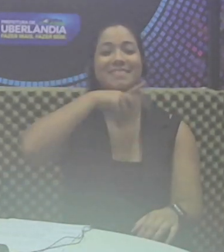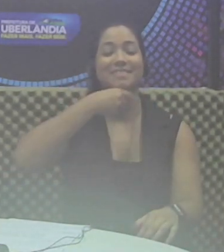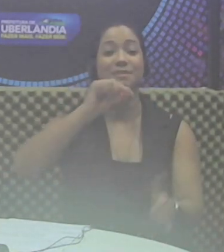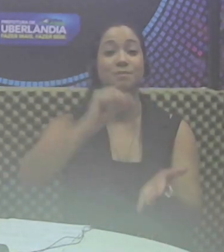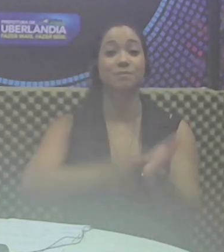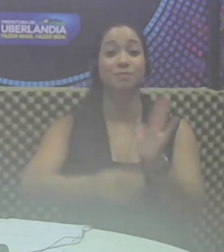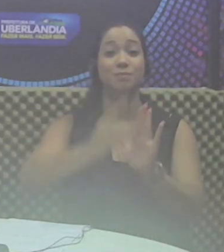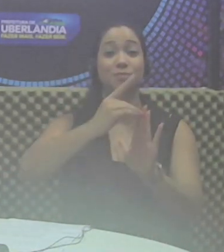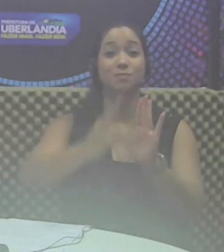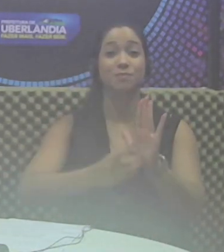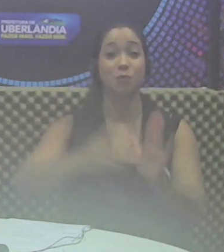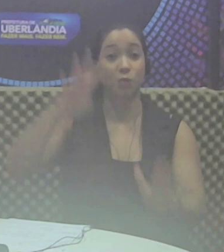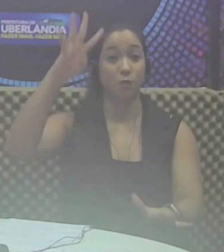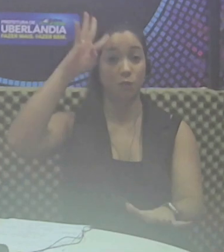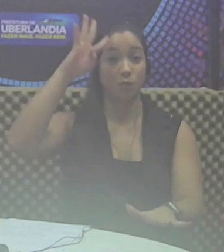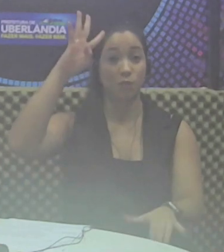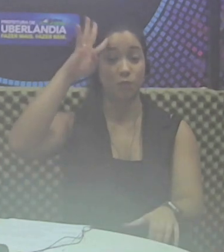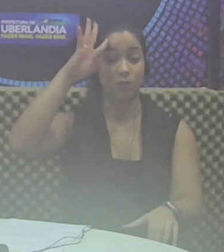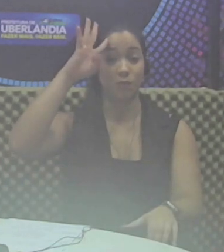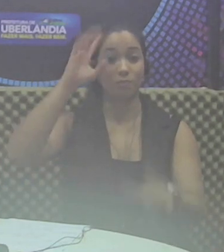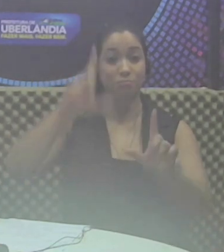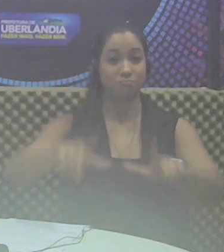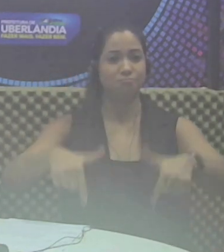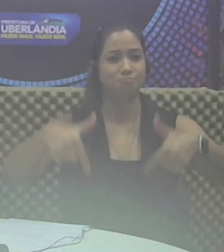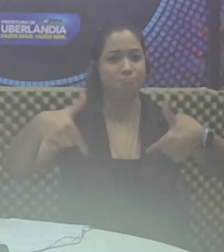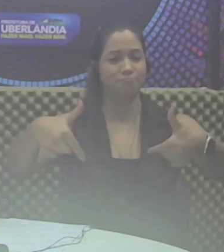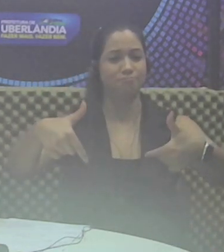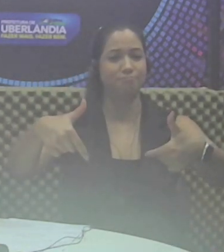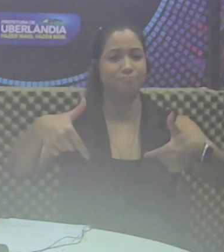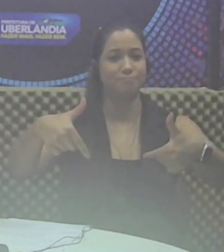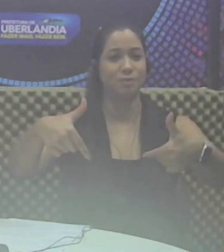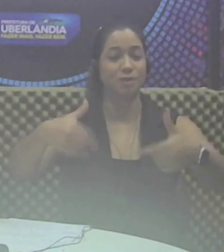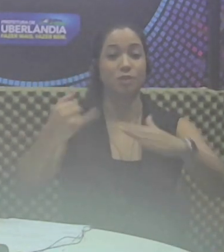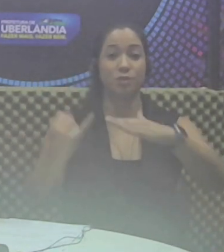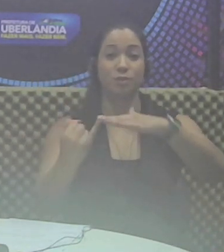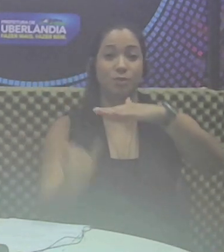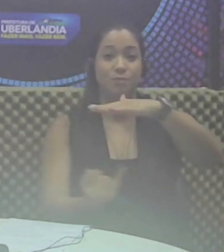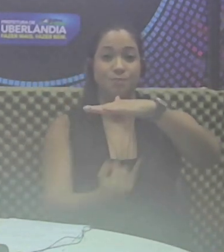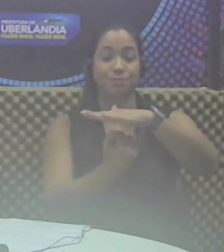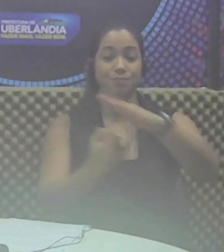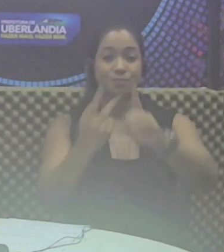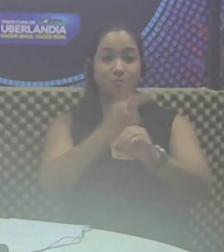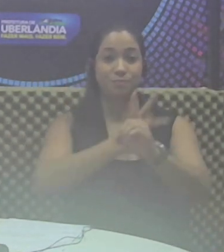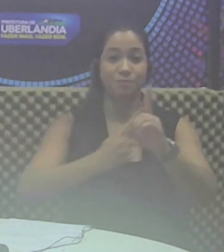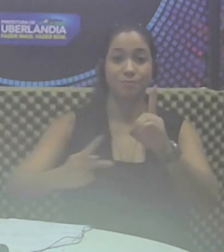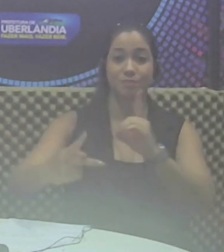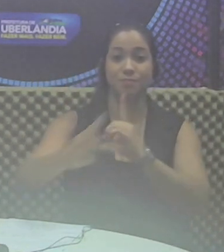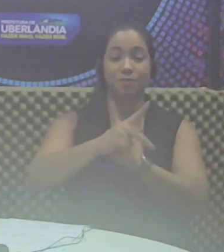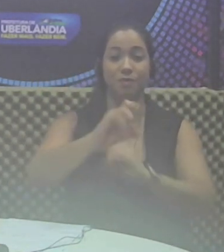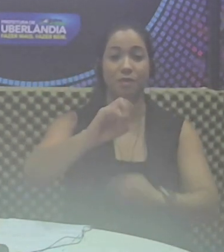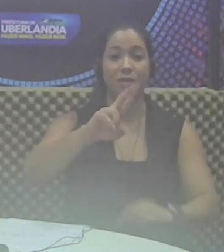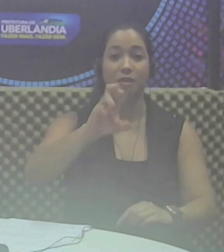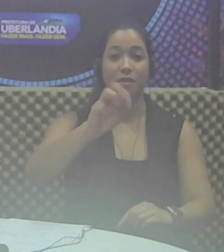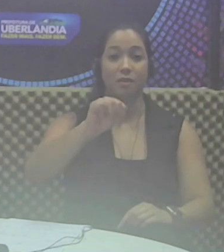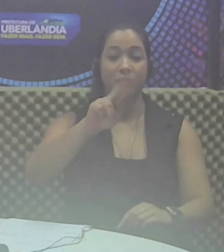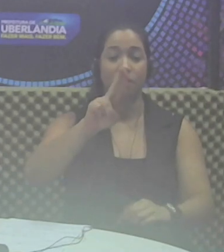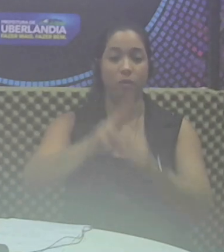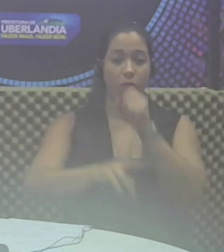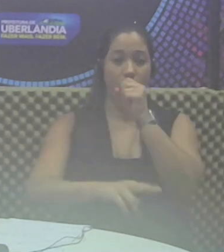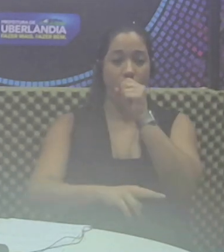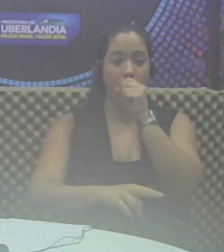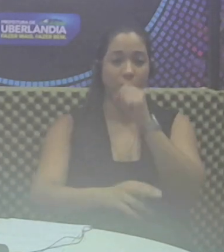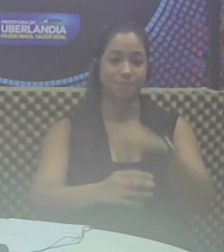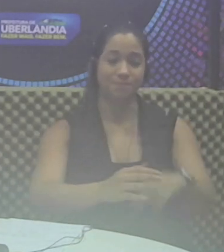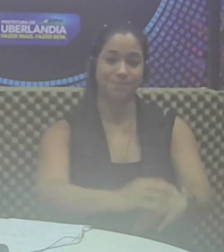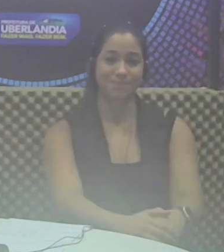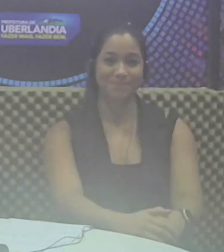nesta quarta-feira, que garante a execução da medida por parte do Instituto de Previdência dos Servidores Públicos do município de